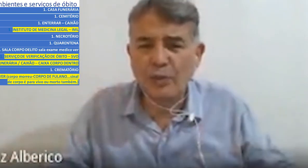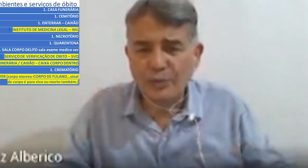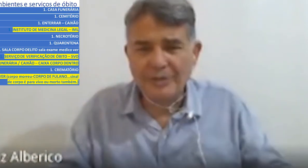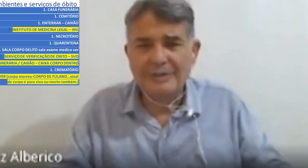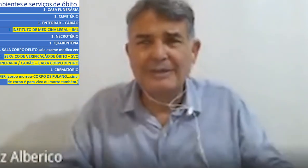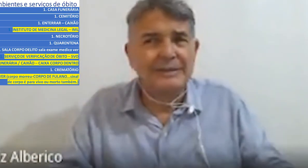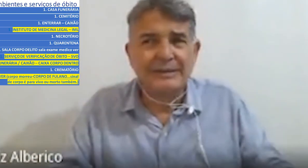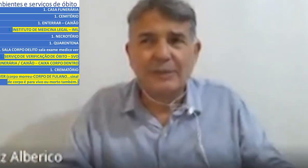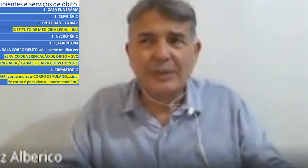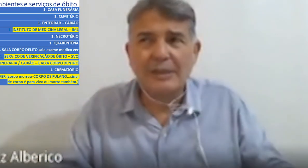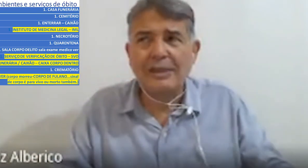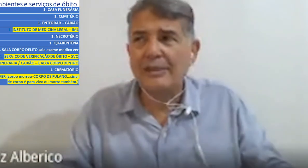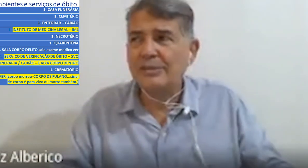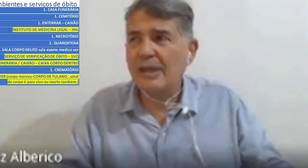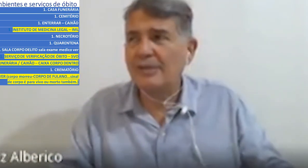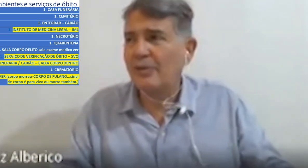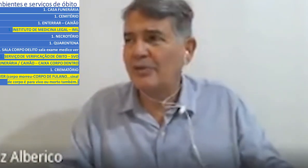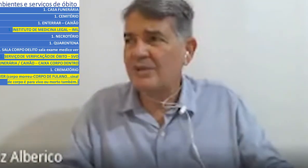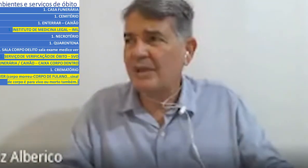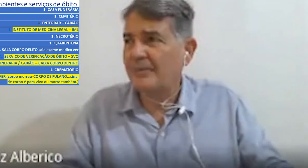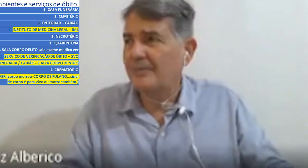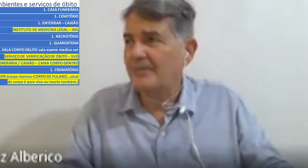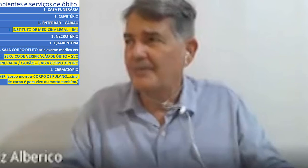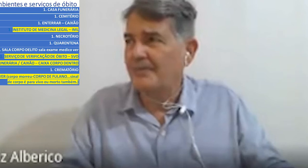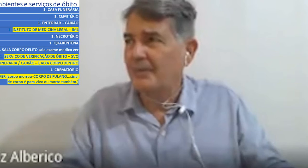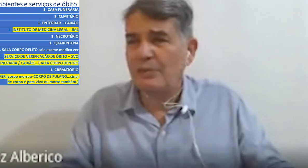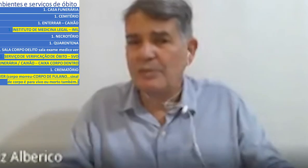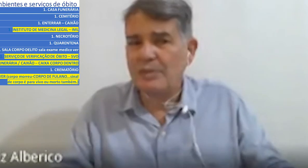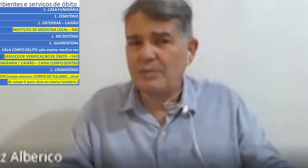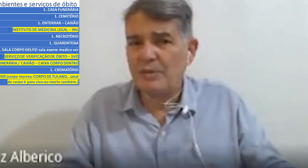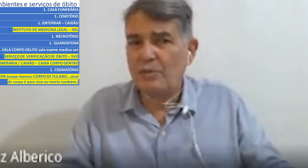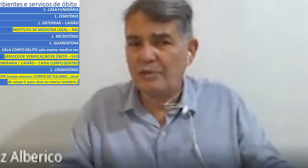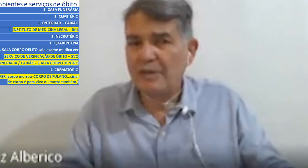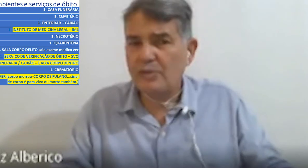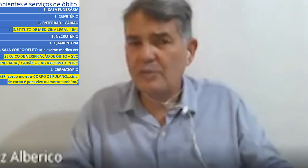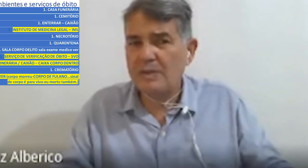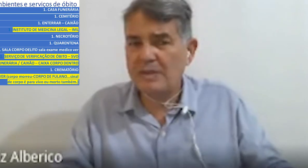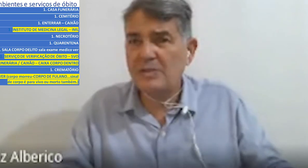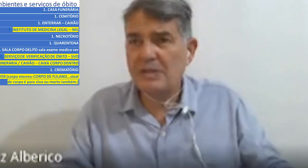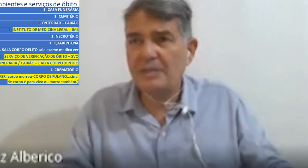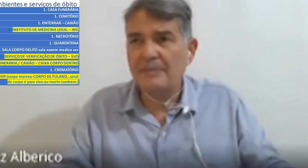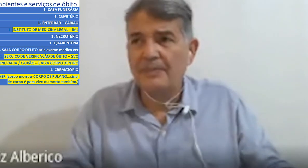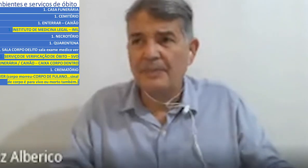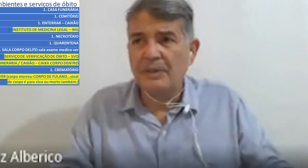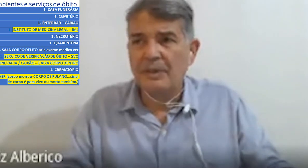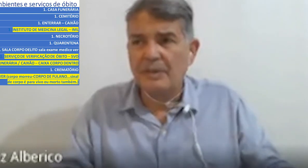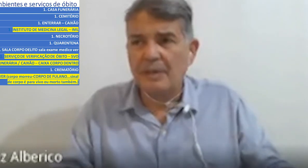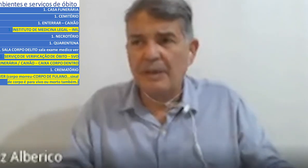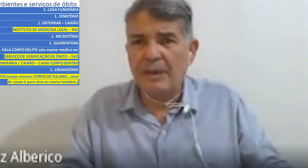morto? Também está contraditório isso aí. Então, são conflitos que precisam ser